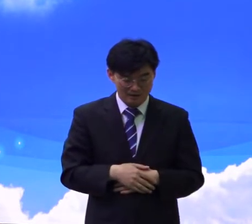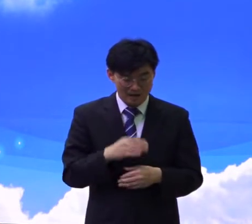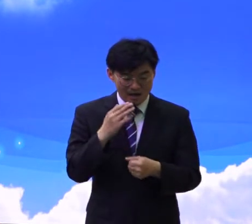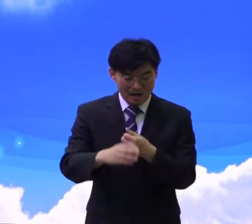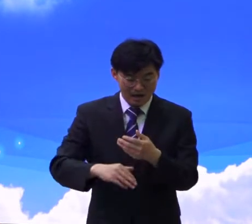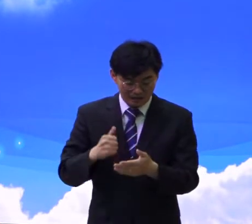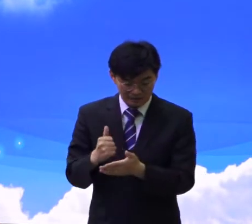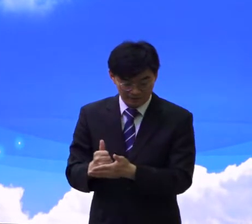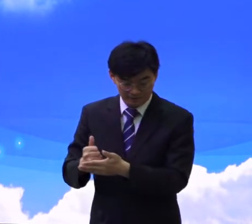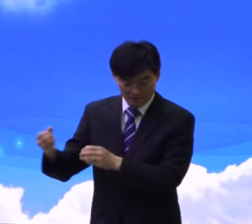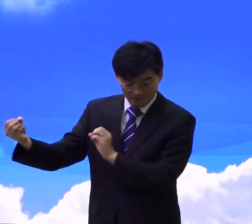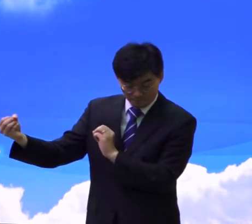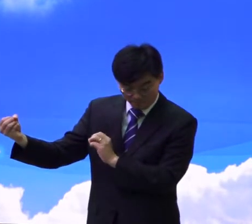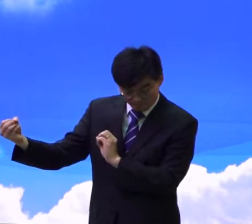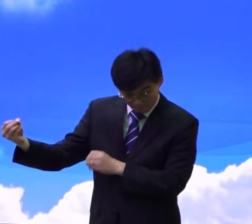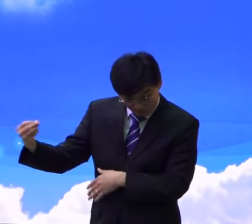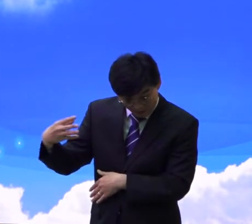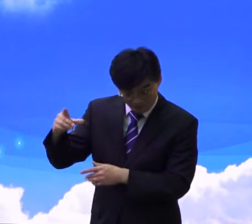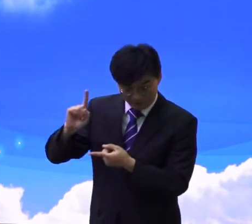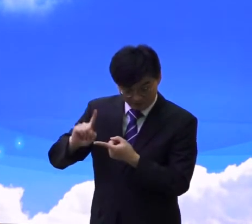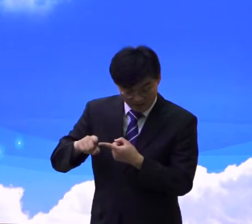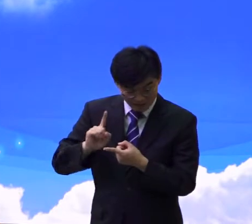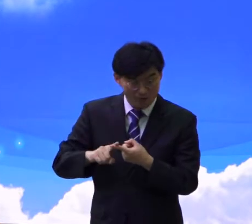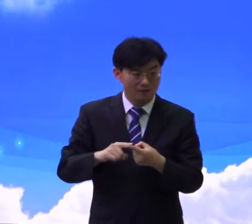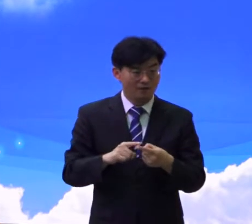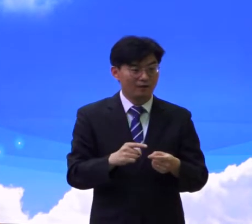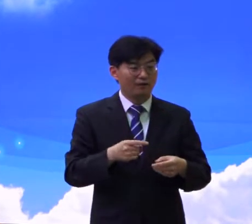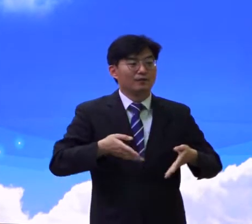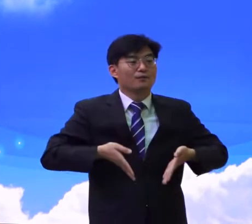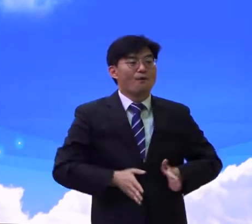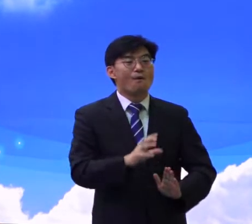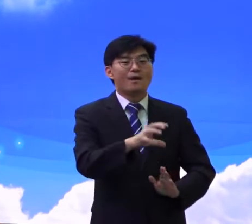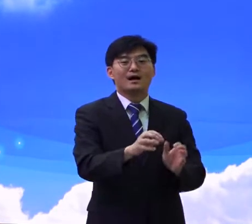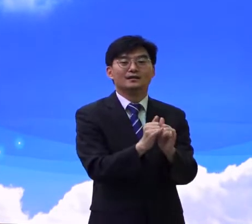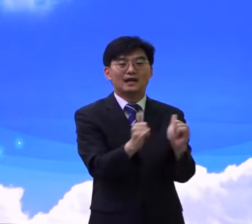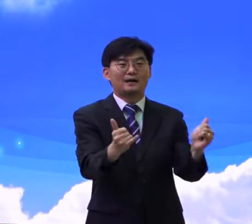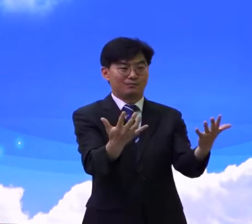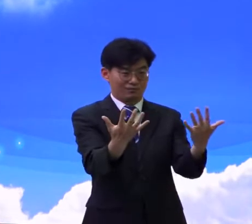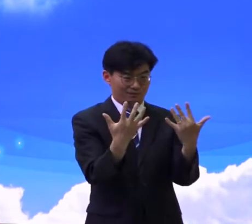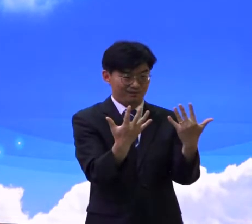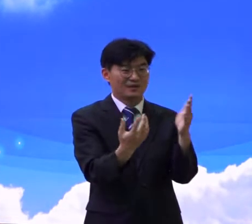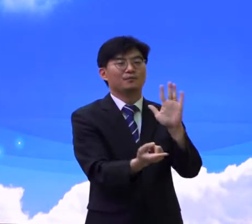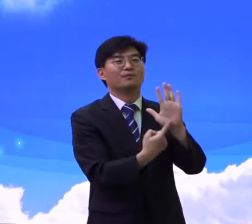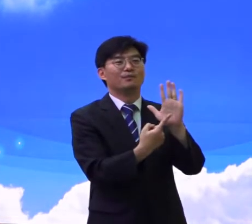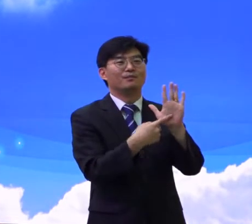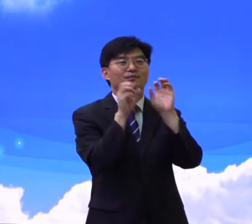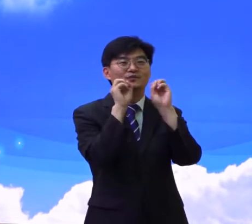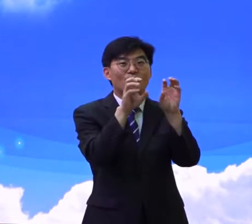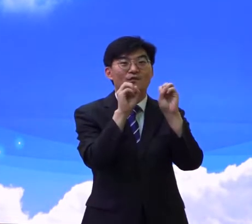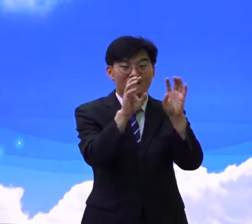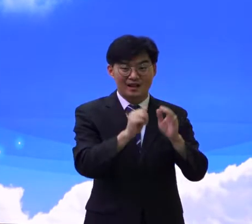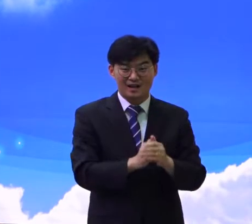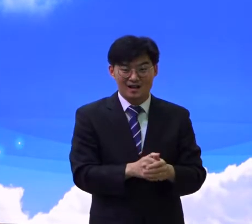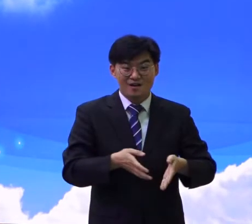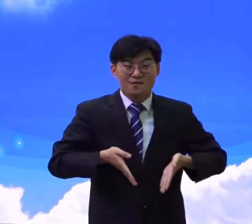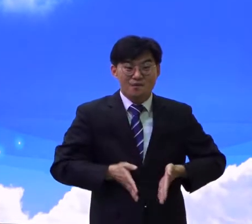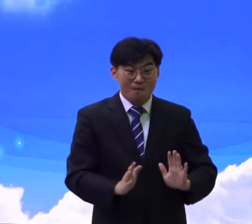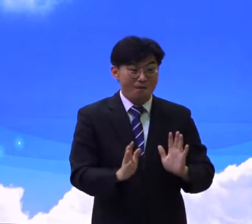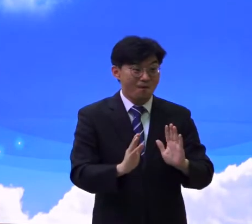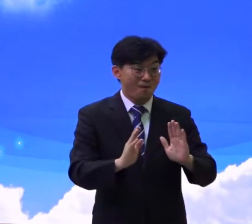죽음의 위협을 당하는, 고향 사람들이 예레미야를 죽이려고 하는 그런 상황까지 몰렸던 내용이